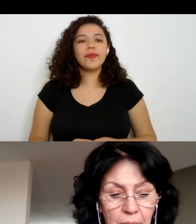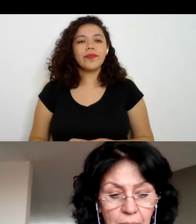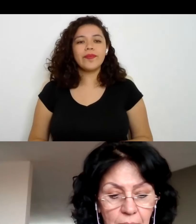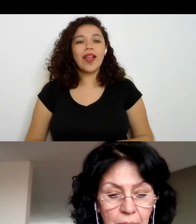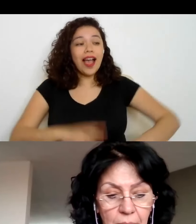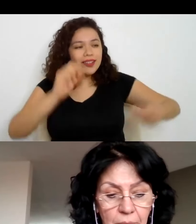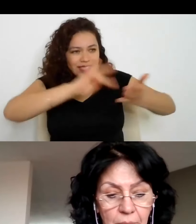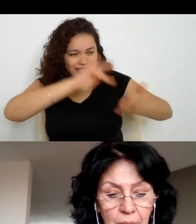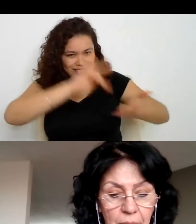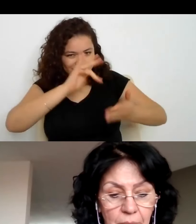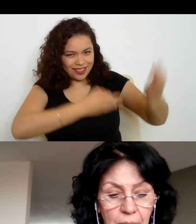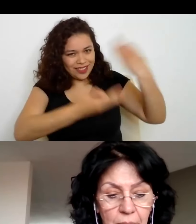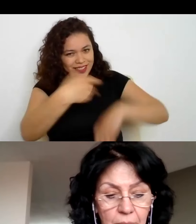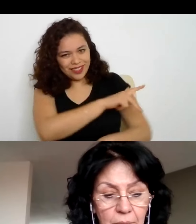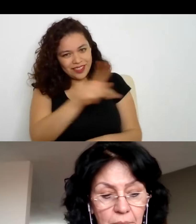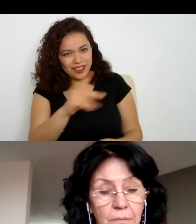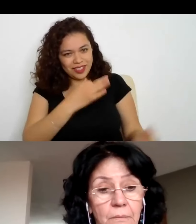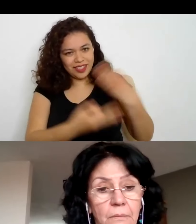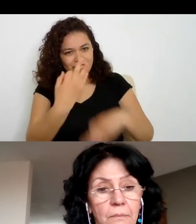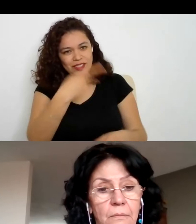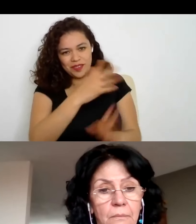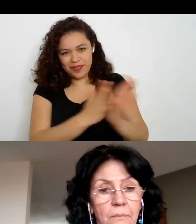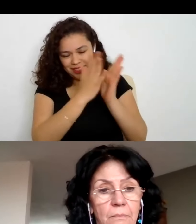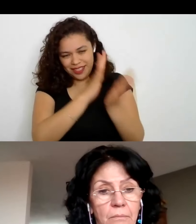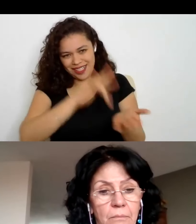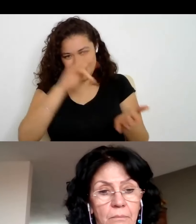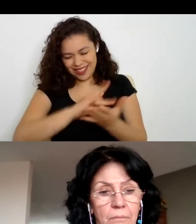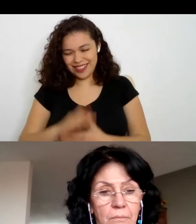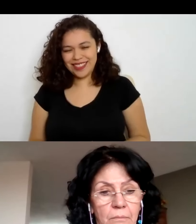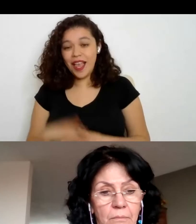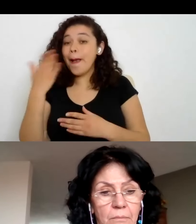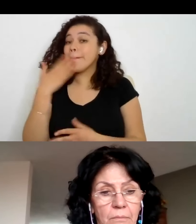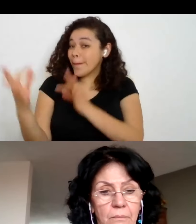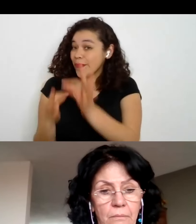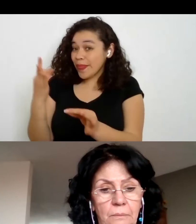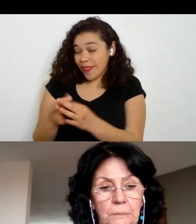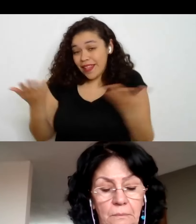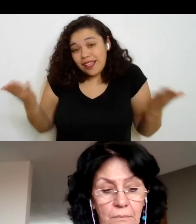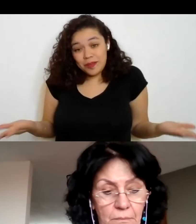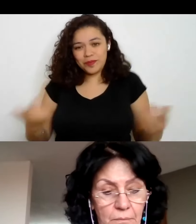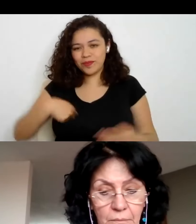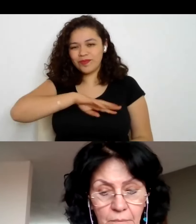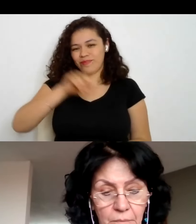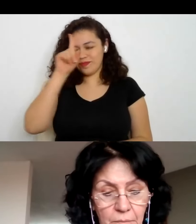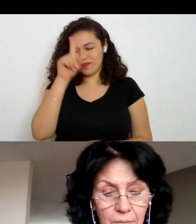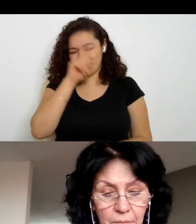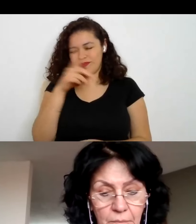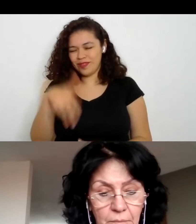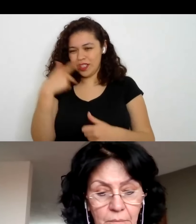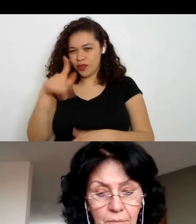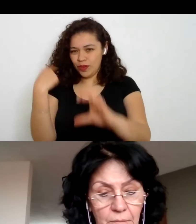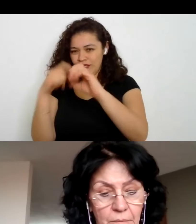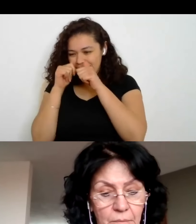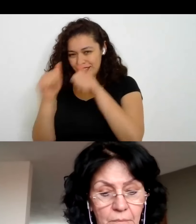Muchas gracias. Gracias a todos y gracias a todos por su participación. Perfecto. Pues entonces les recomendamos que estén al pendiente de sus correos